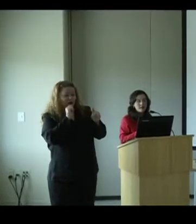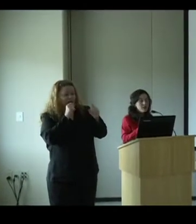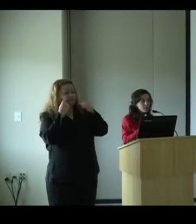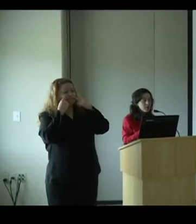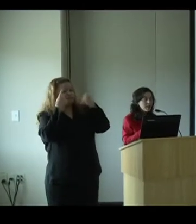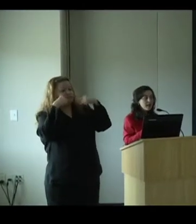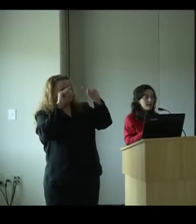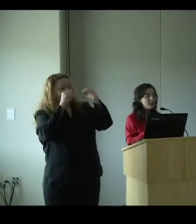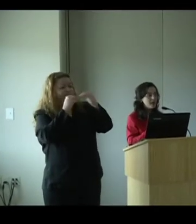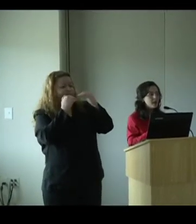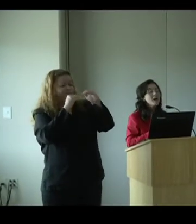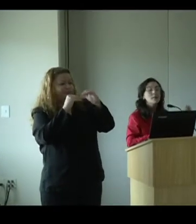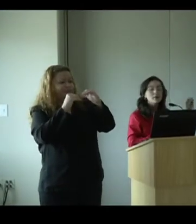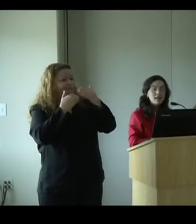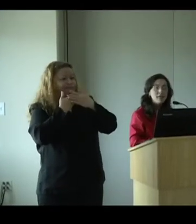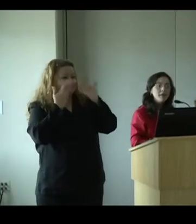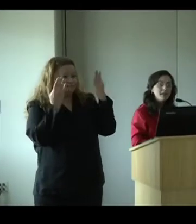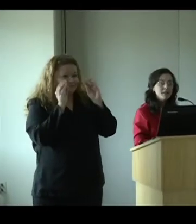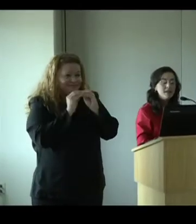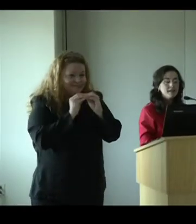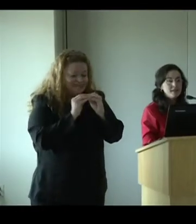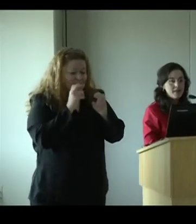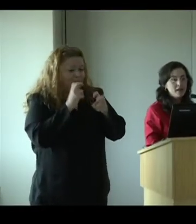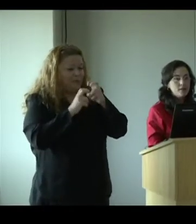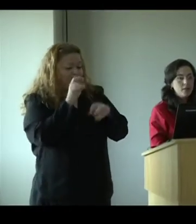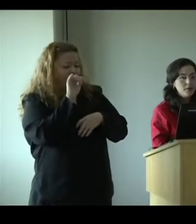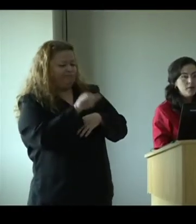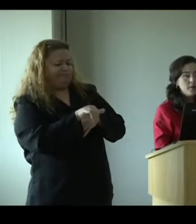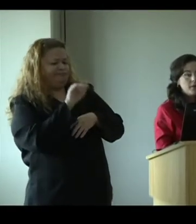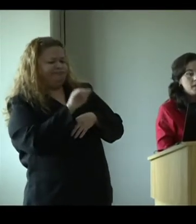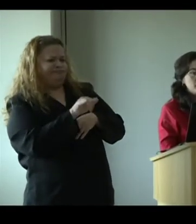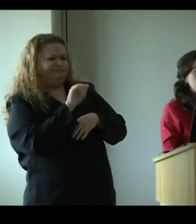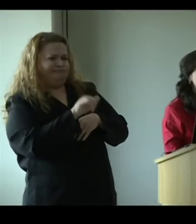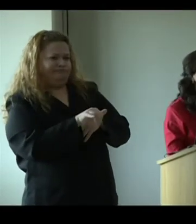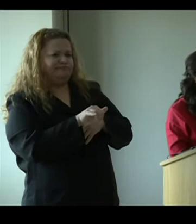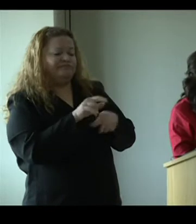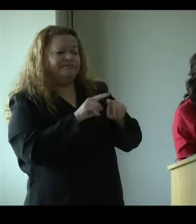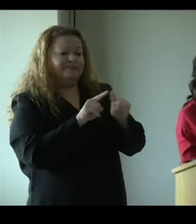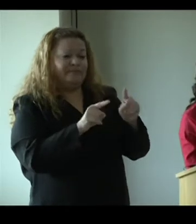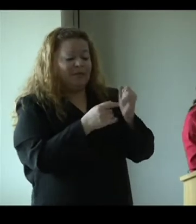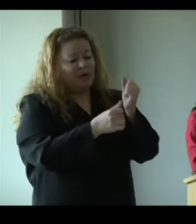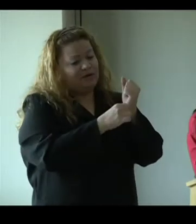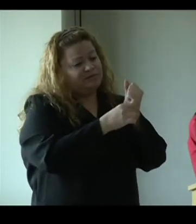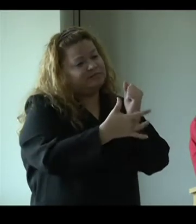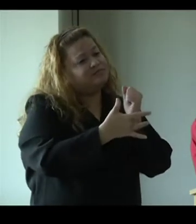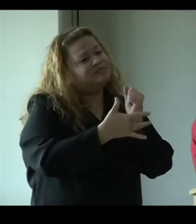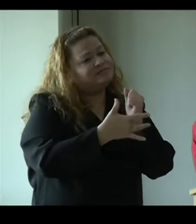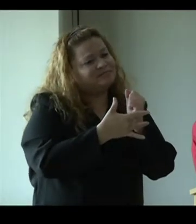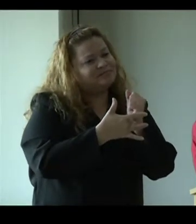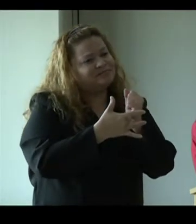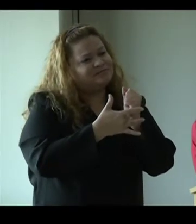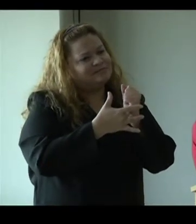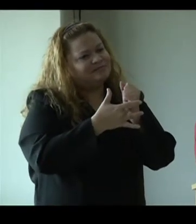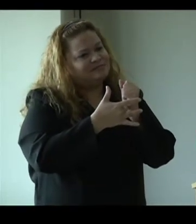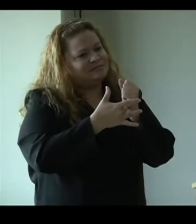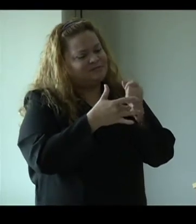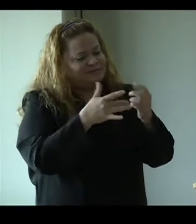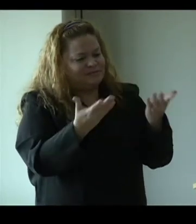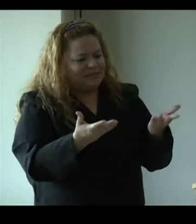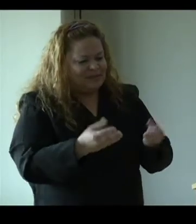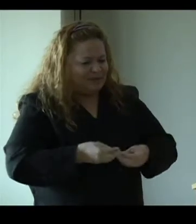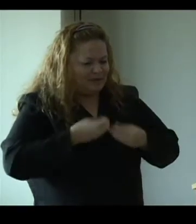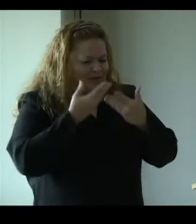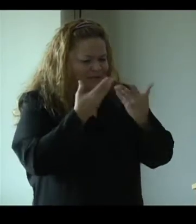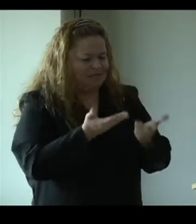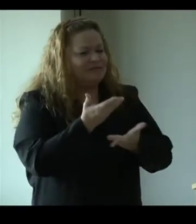a solucionar Y eso debe de quedar bien claro El problema va a seguir existiendo pero asistencia tecnológica es la herramienta que va a hacer que den el